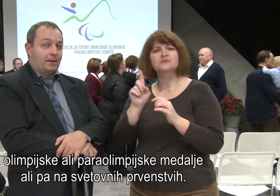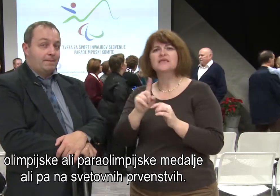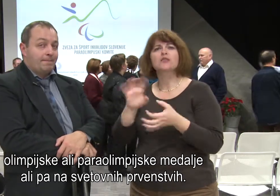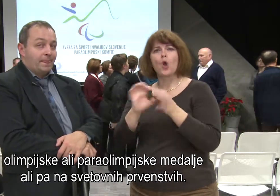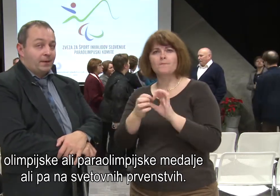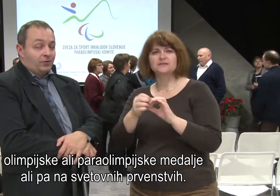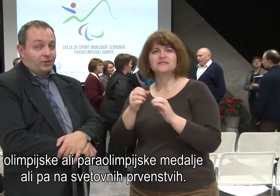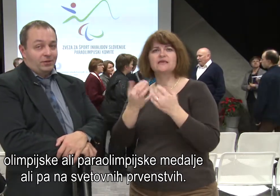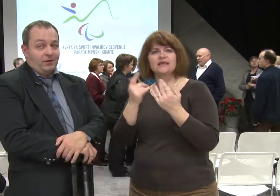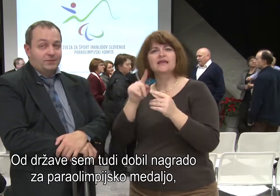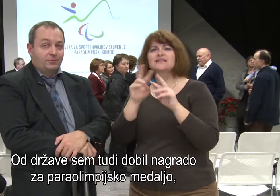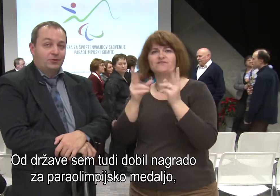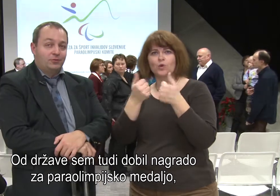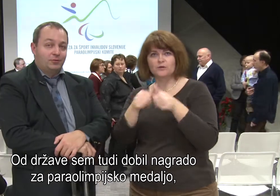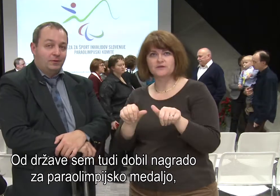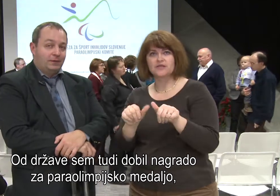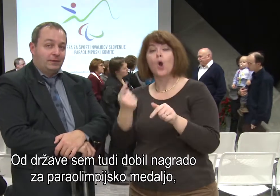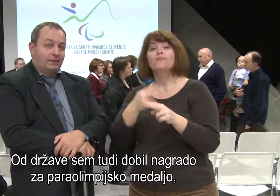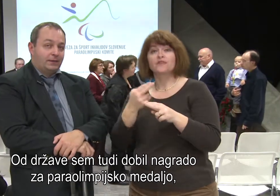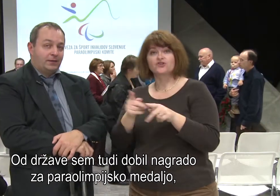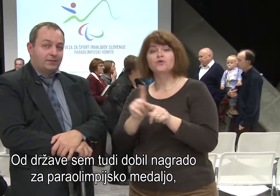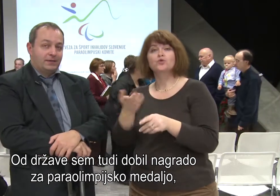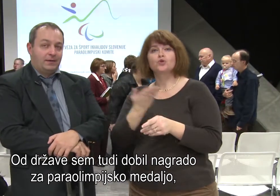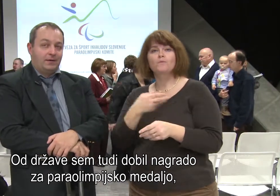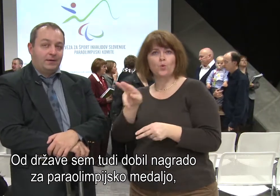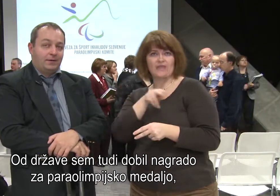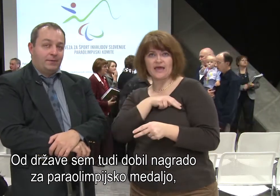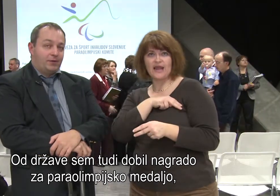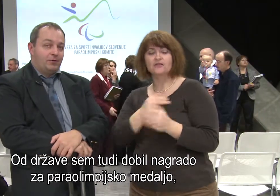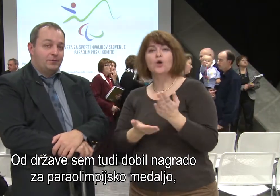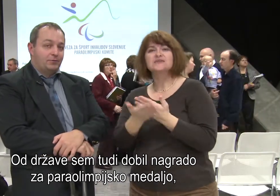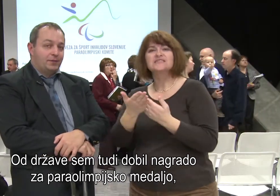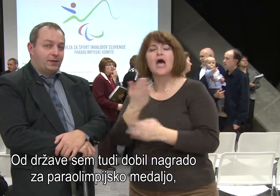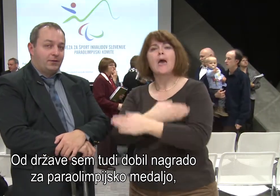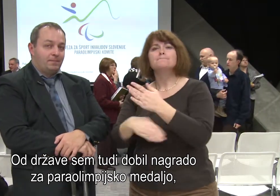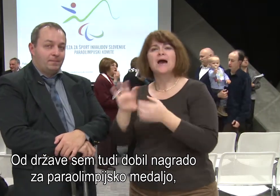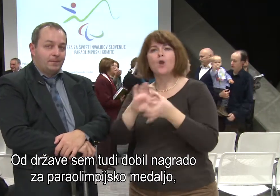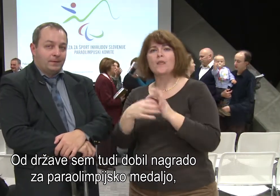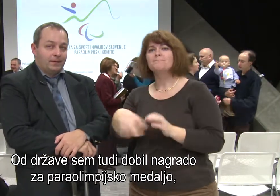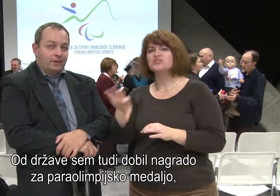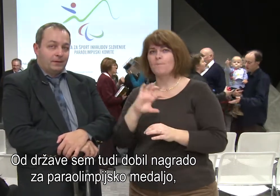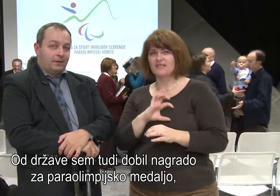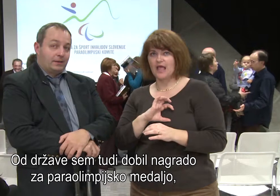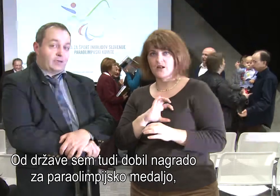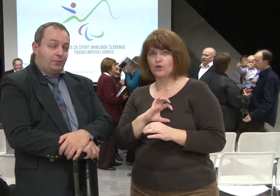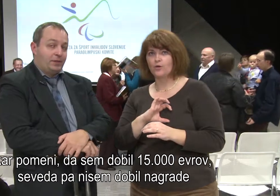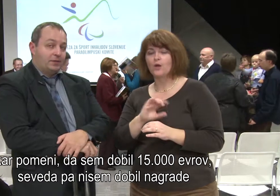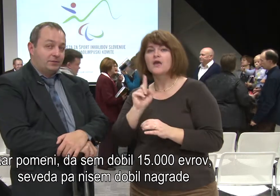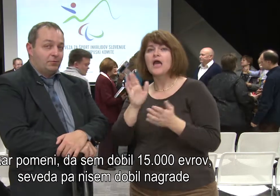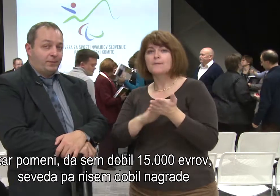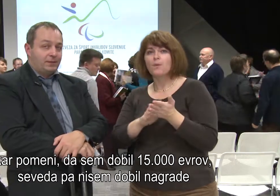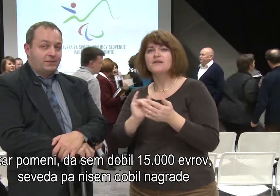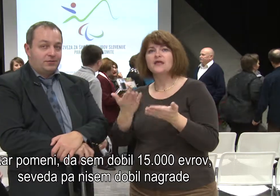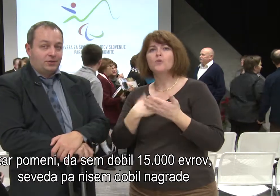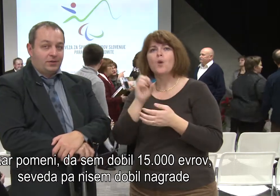prvenstvih. Od države pa sem tudi dobil nagrado za paraolimpijsko medaljo, kar pomeni, da sem